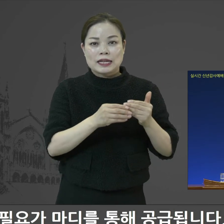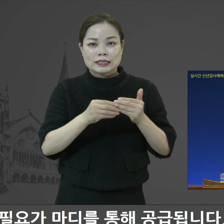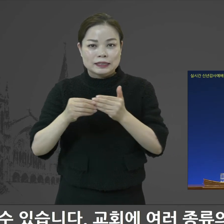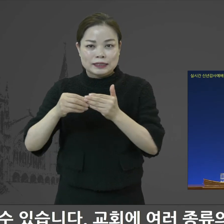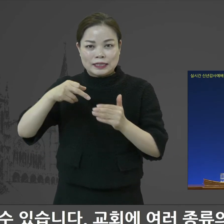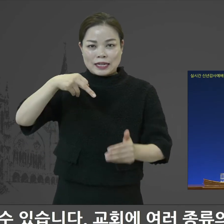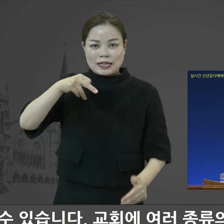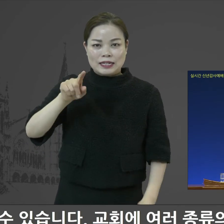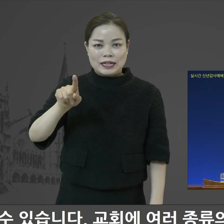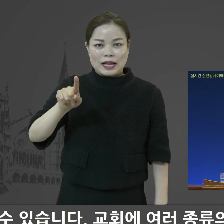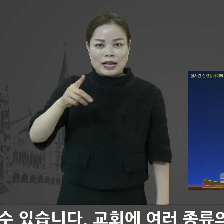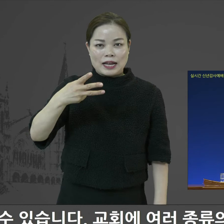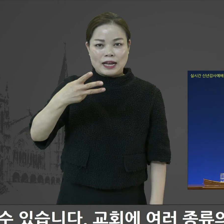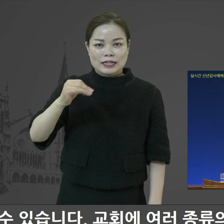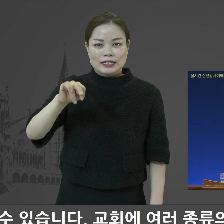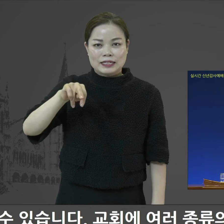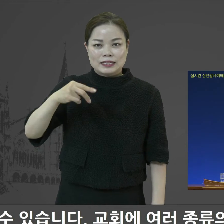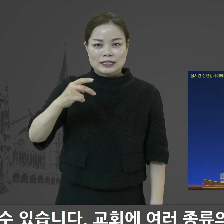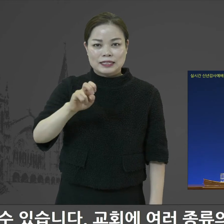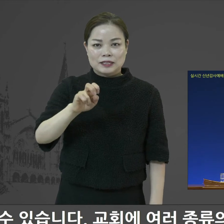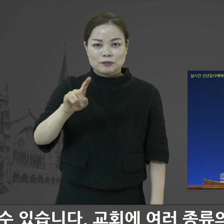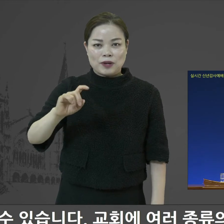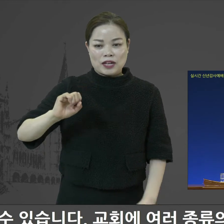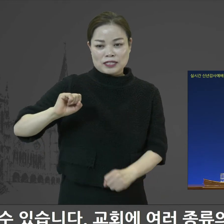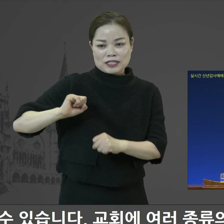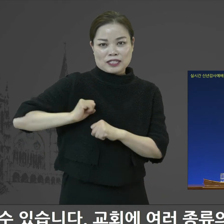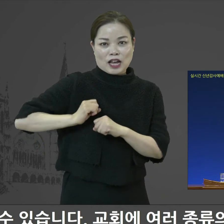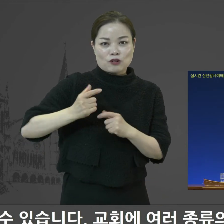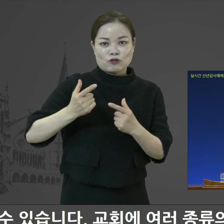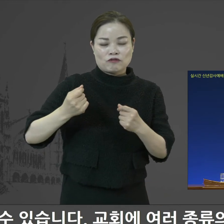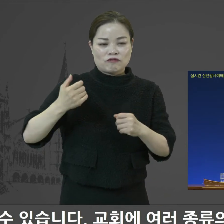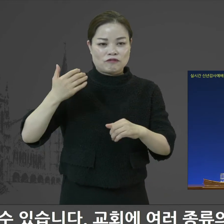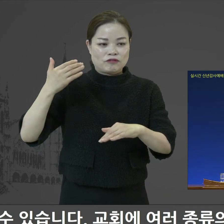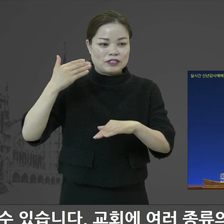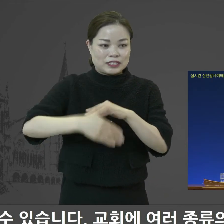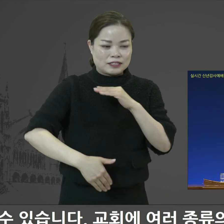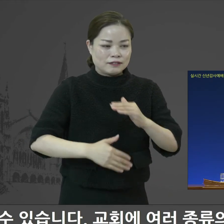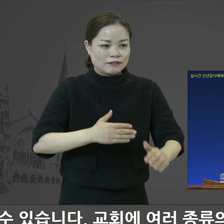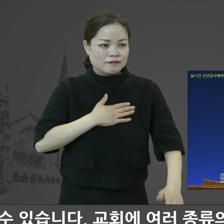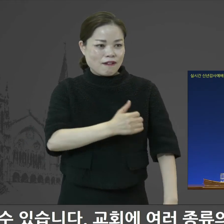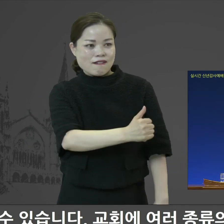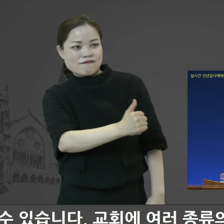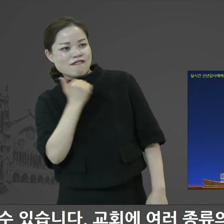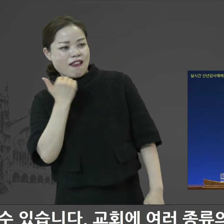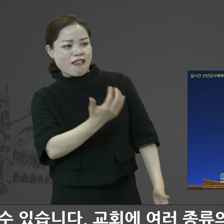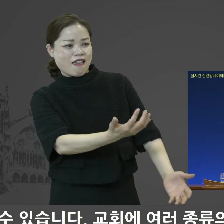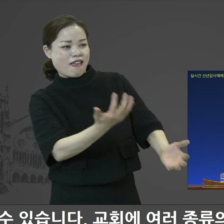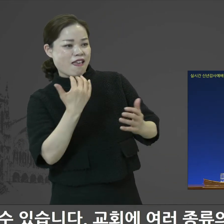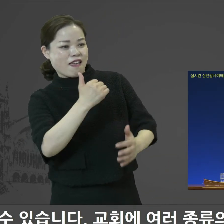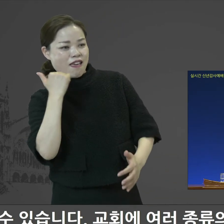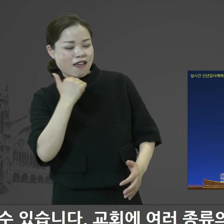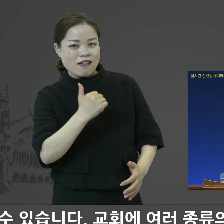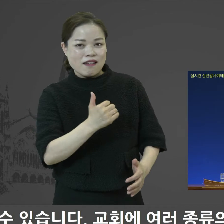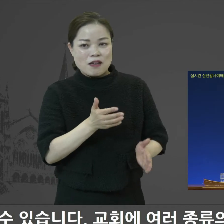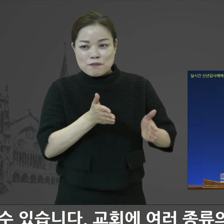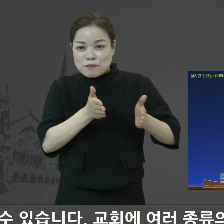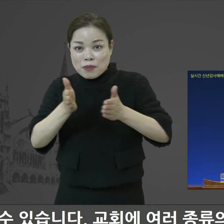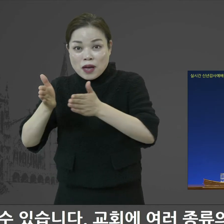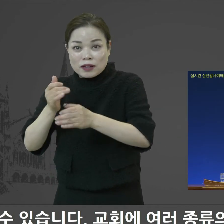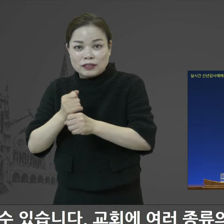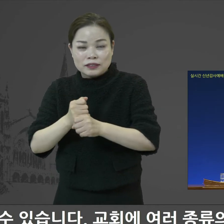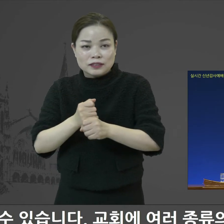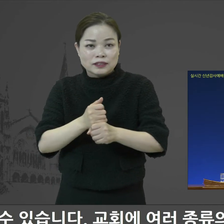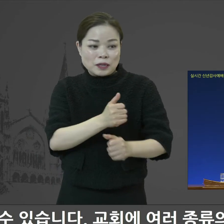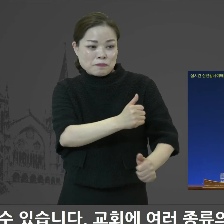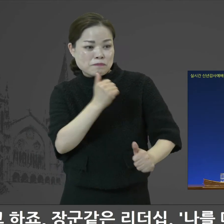카리스마라 그러죠. 장군 같은 리더십입니다. 나를 따르라 하고 이 방향을 제시하고 앞을